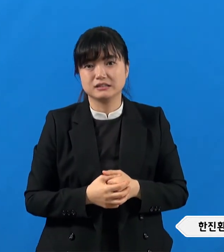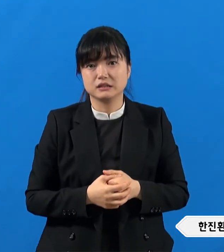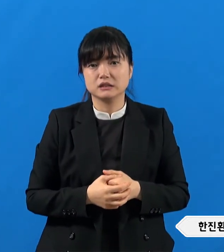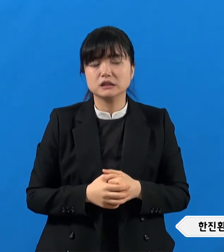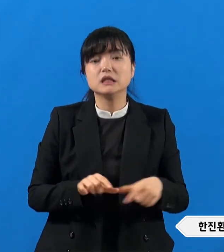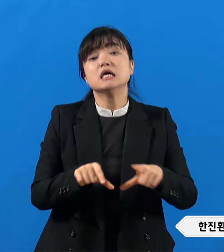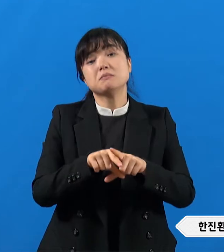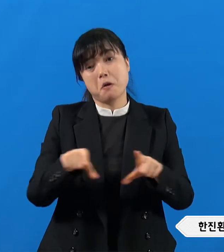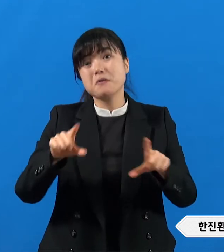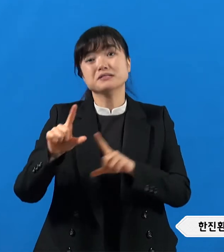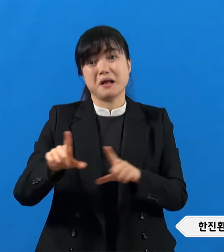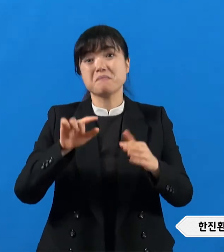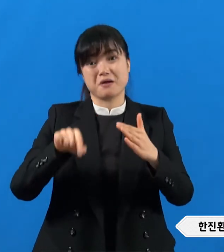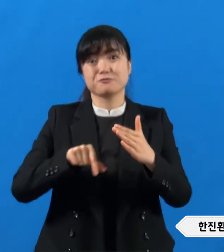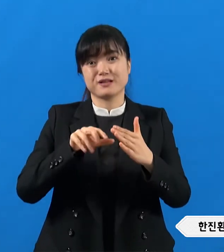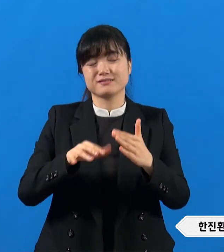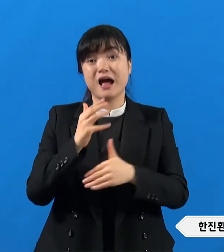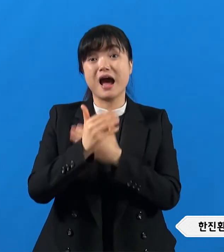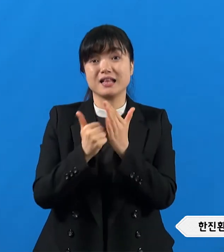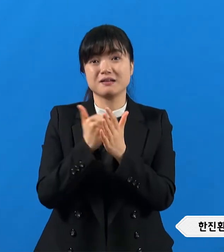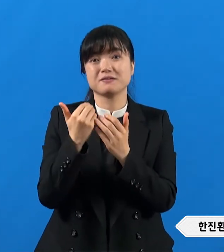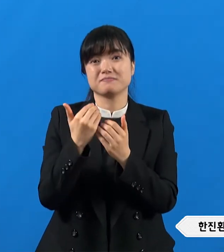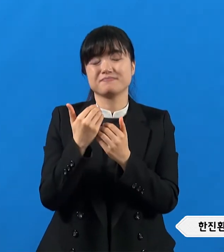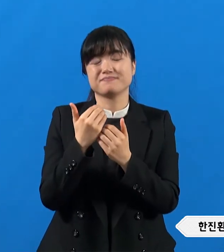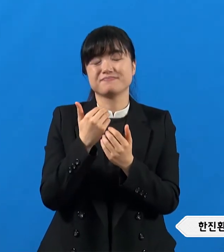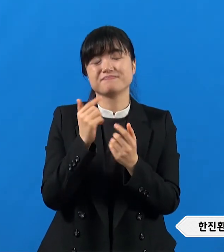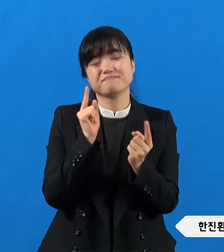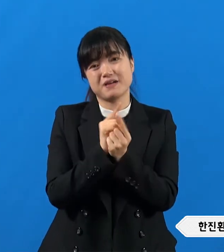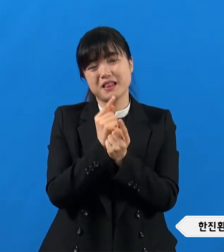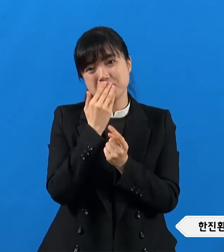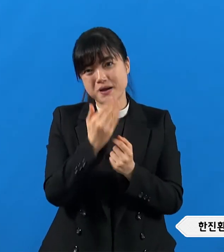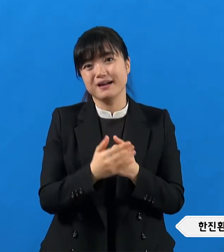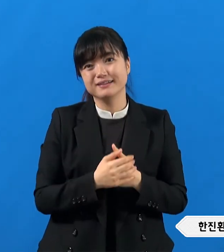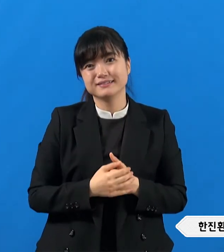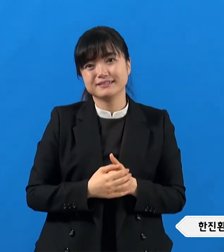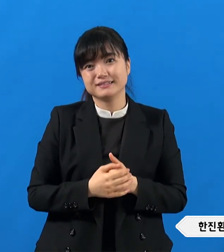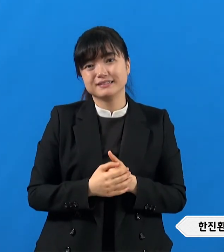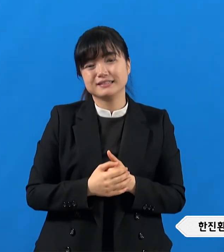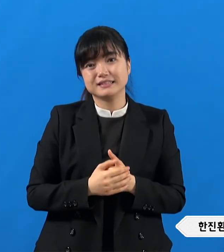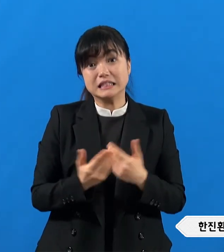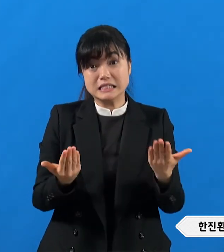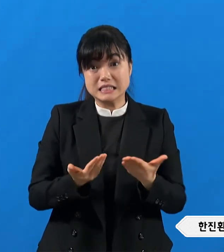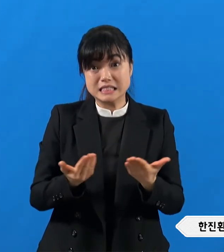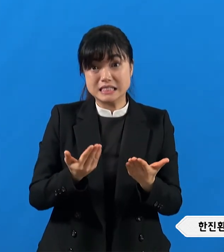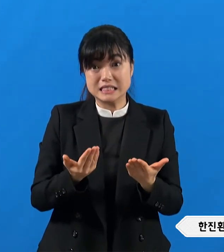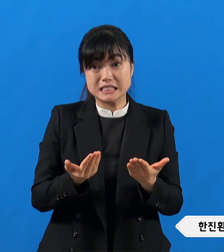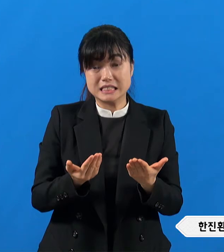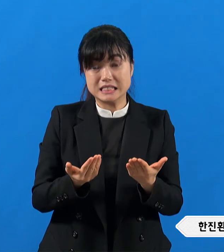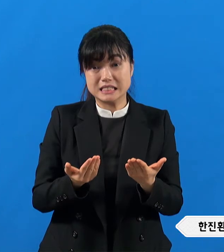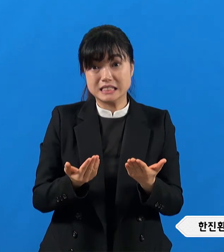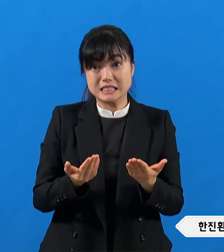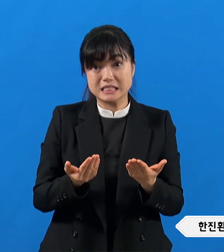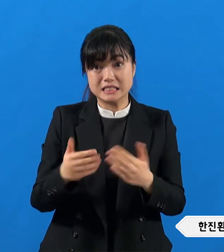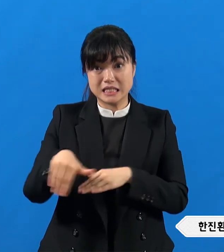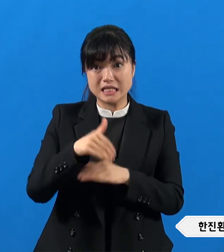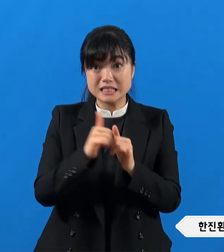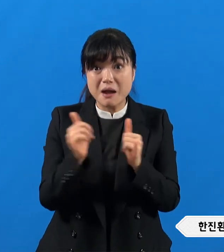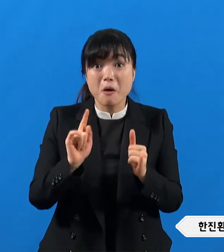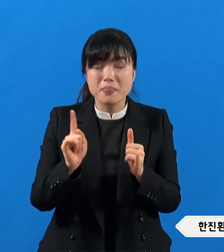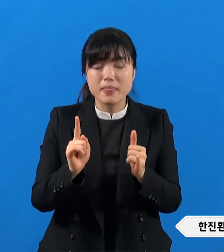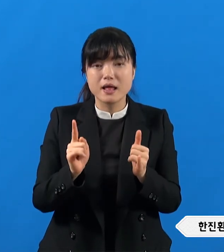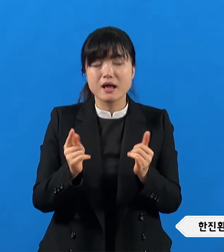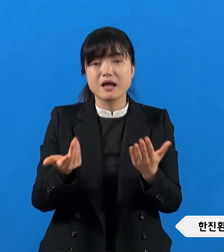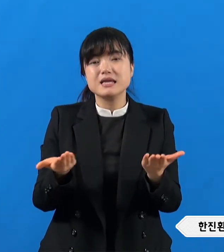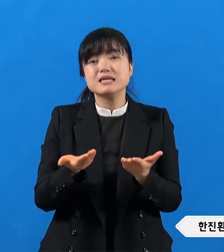일상의 삶 속에서 우리는 하나님을 만날 수 있습니다. 직장인은 사무실 책상머리에서